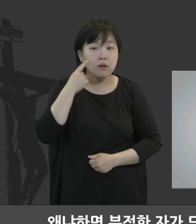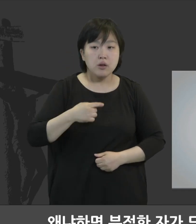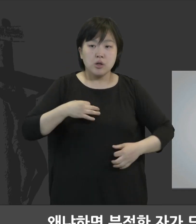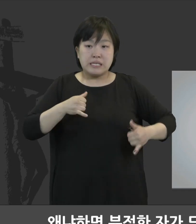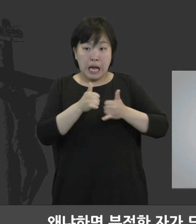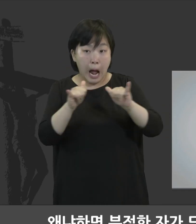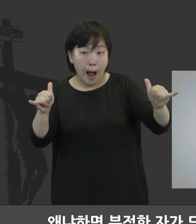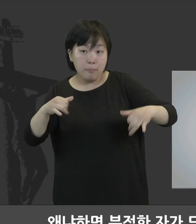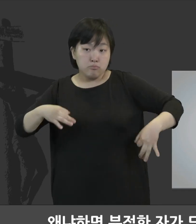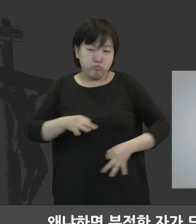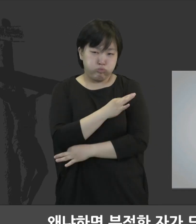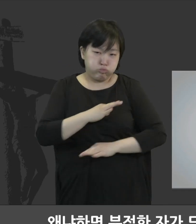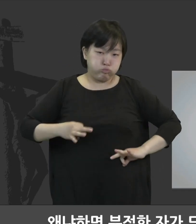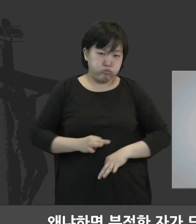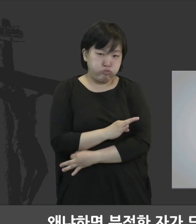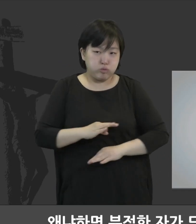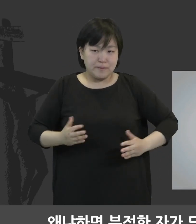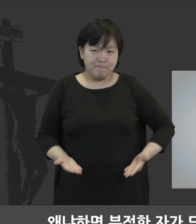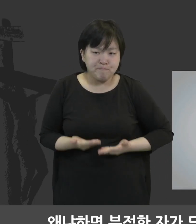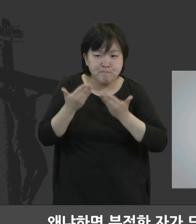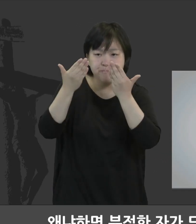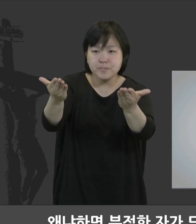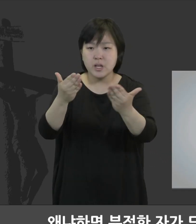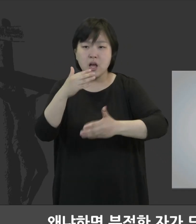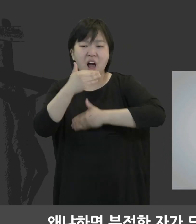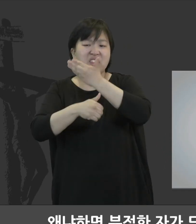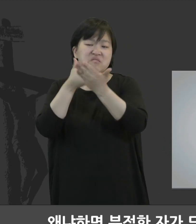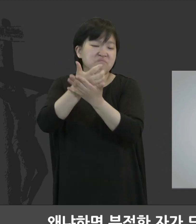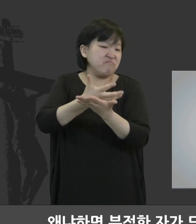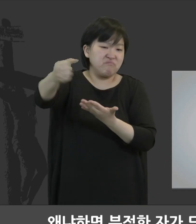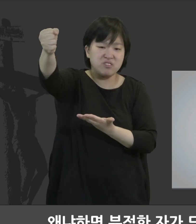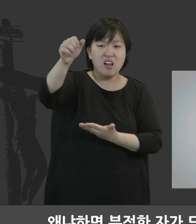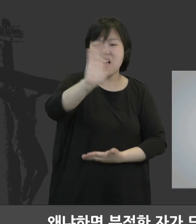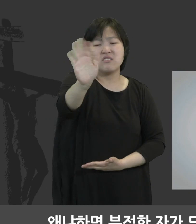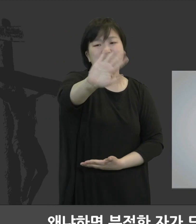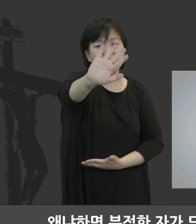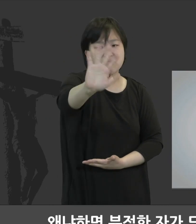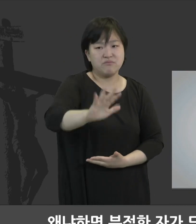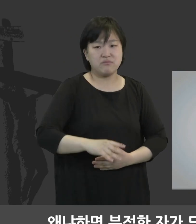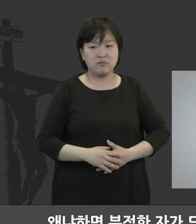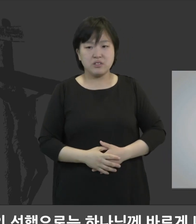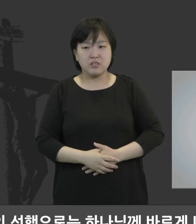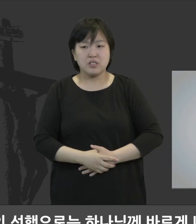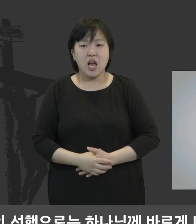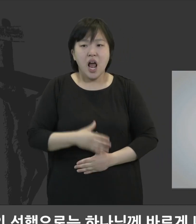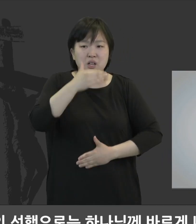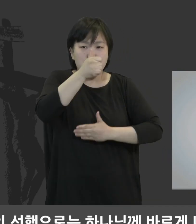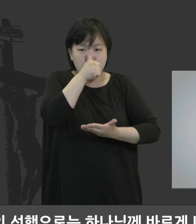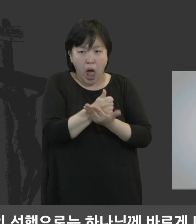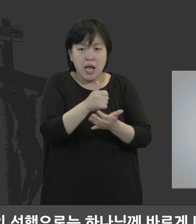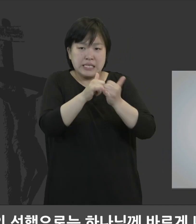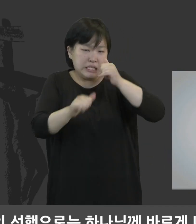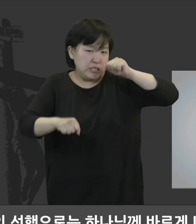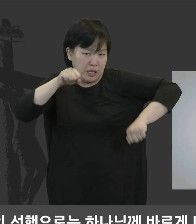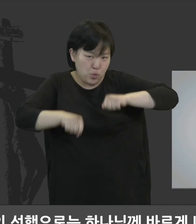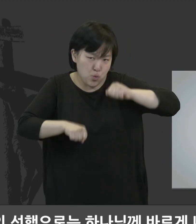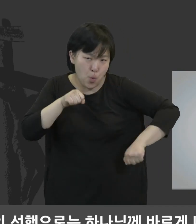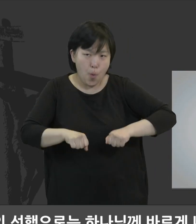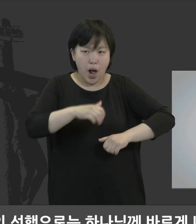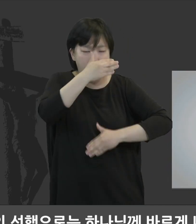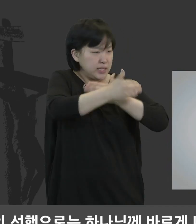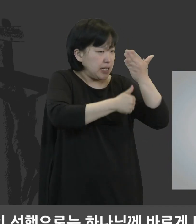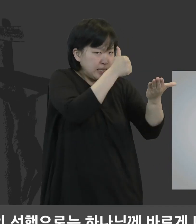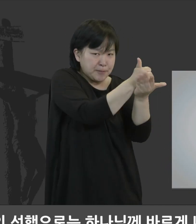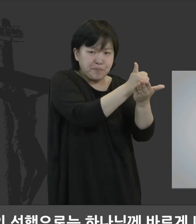왜냐하면 부정한 자가 드리는 제물은 거룩하신 하나님께서 연락하실 수 없고 죄인의 선행으로는